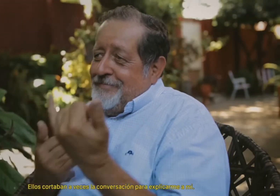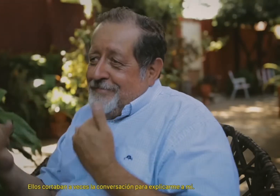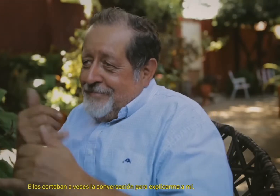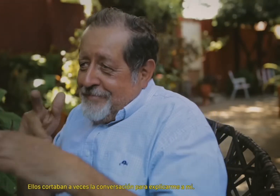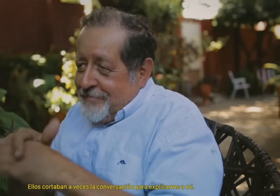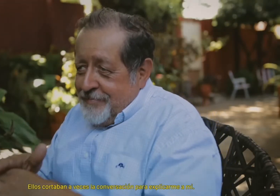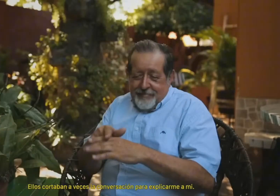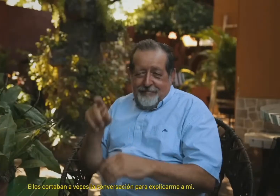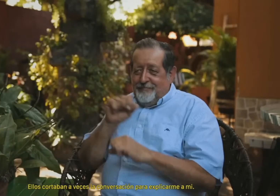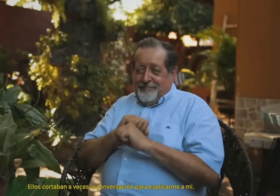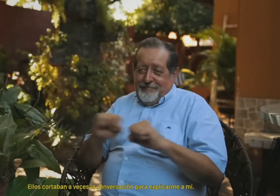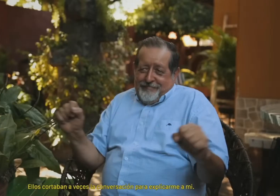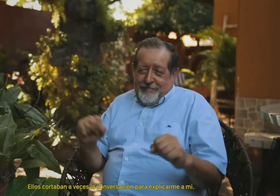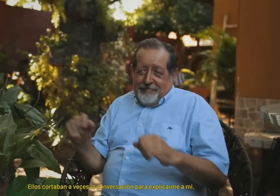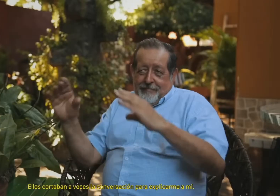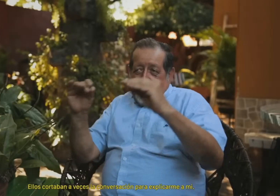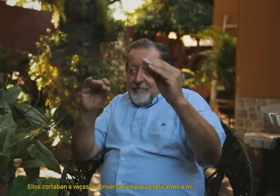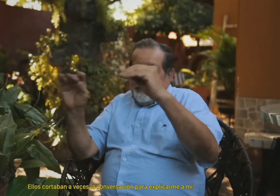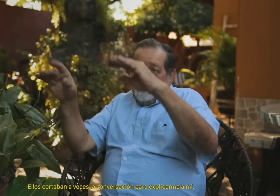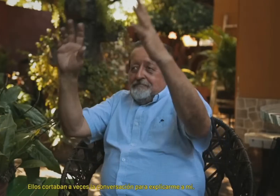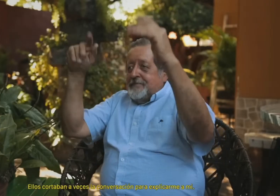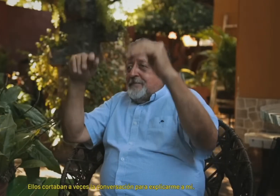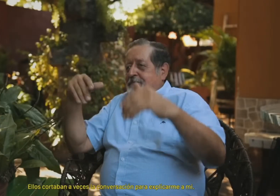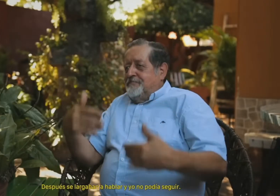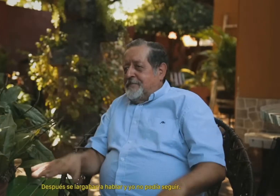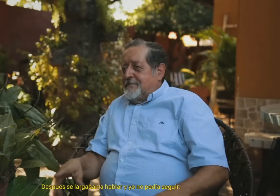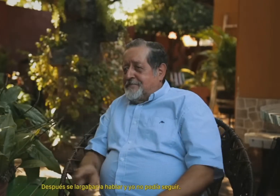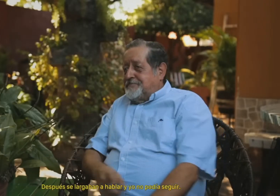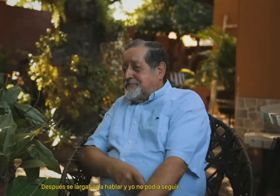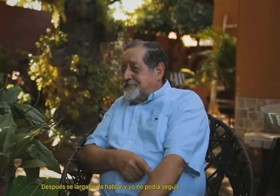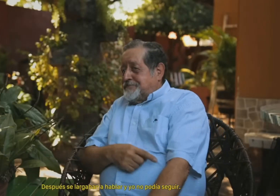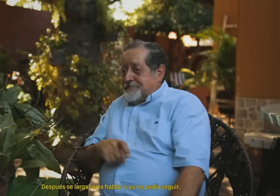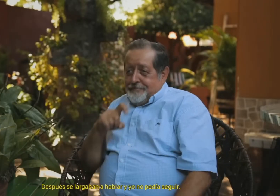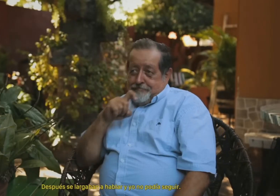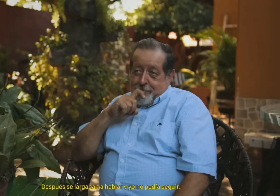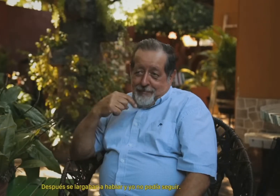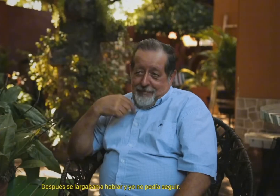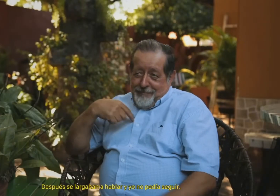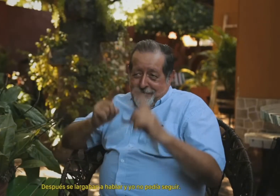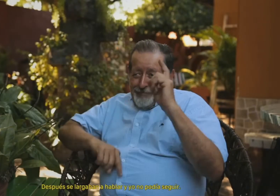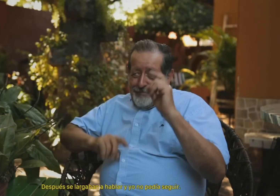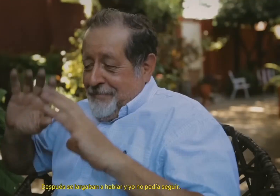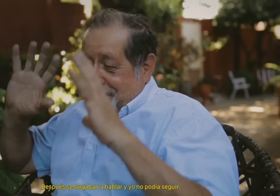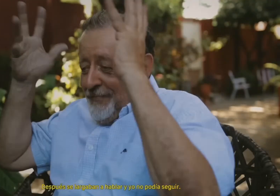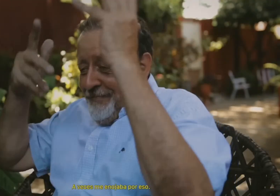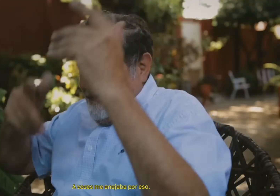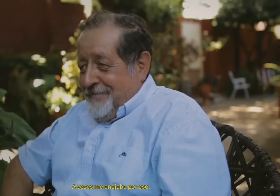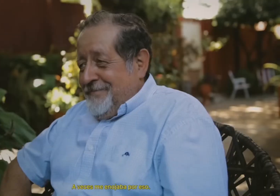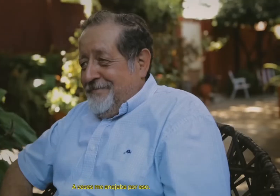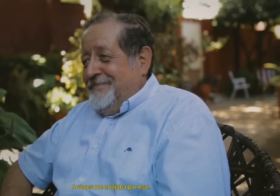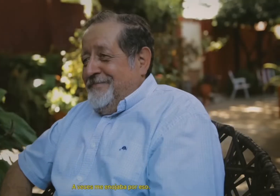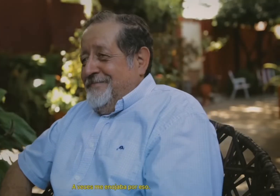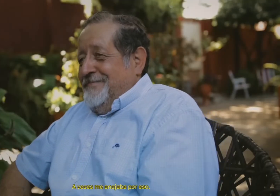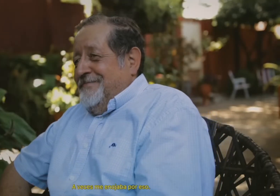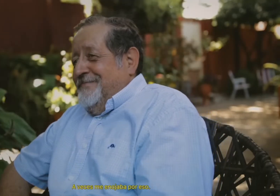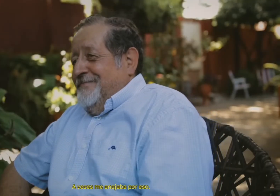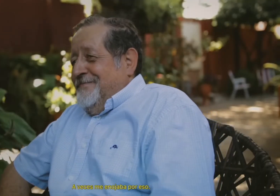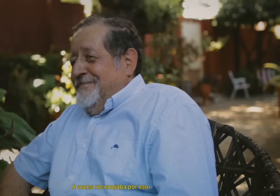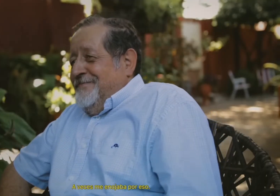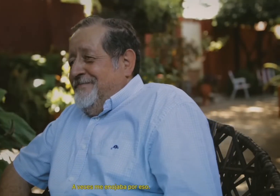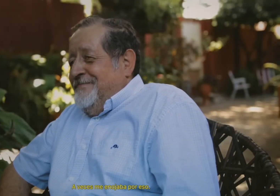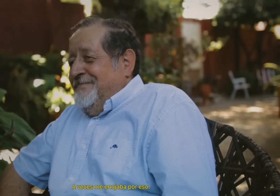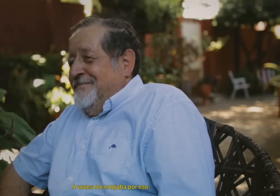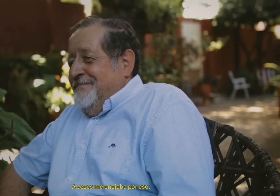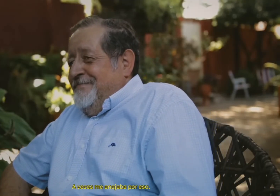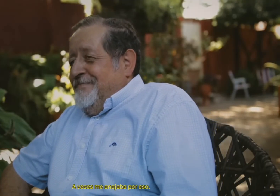a veces la conversación para explicarme, después se largaban a hablar, yo no podía seguir. A veces me enojaba por